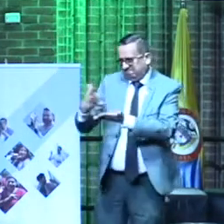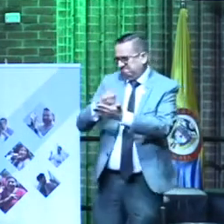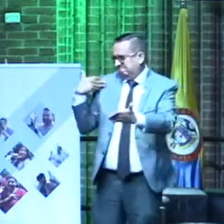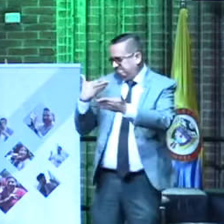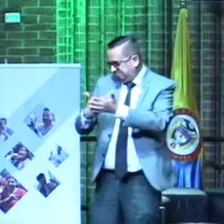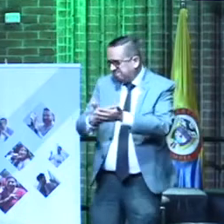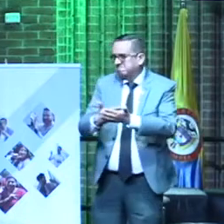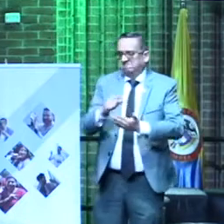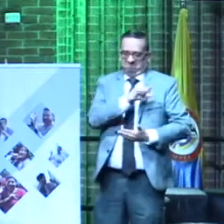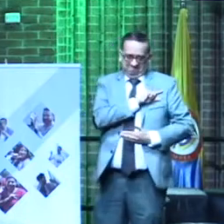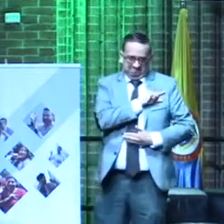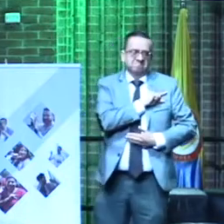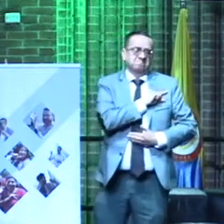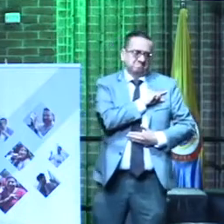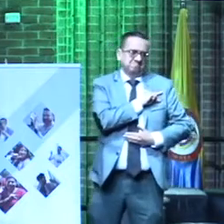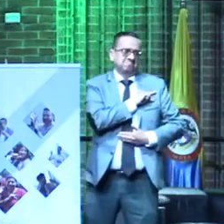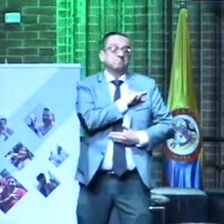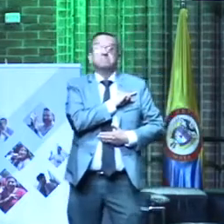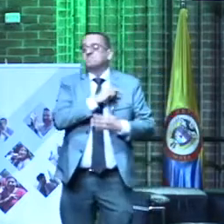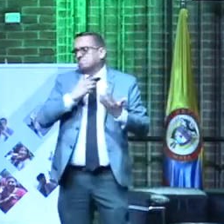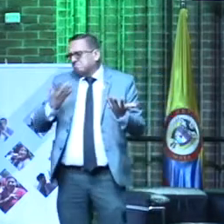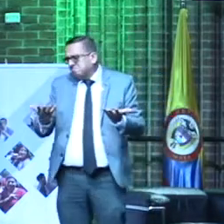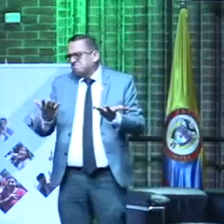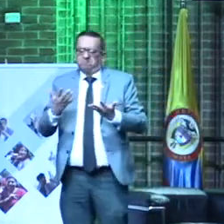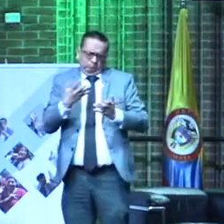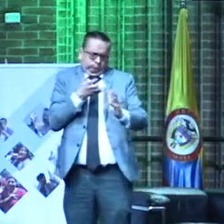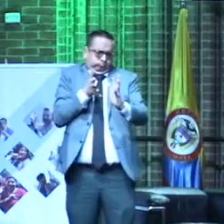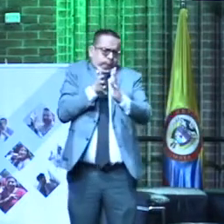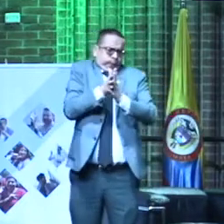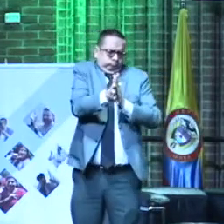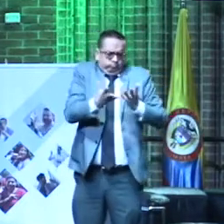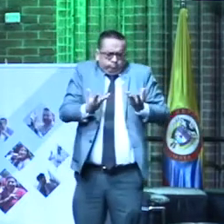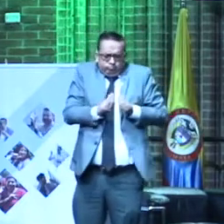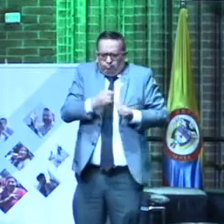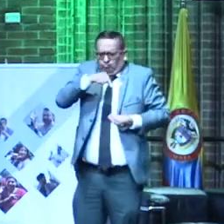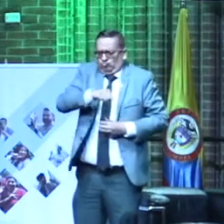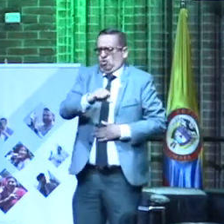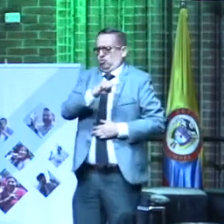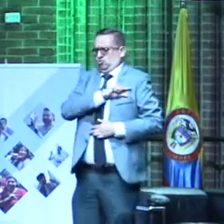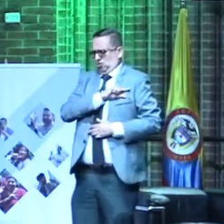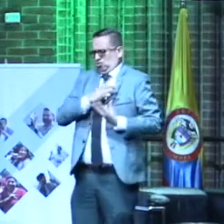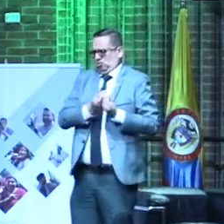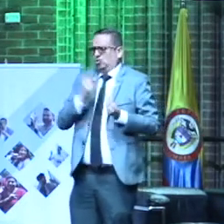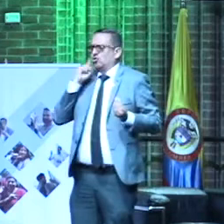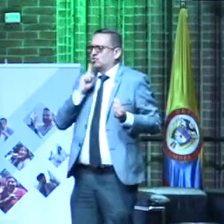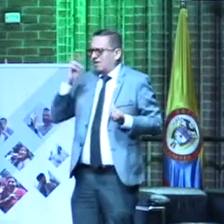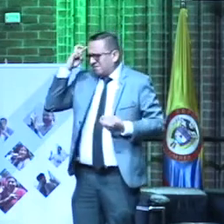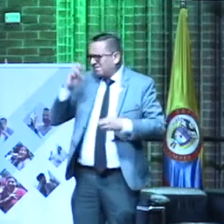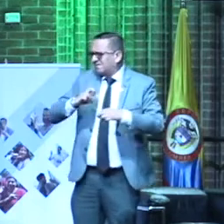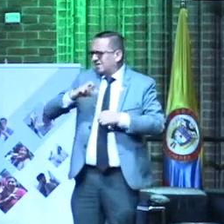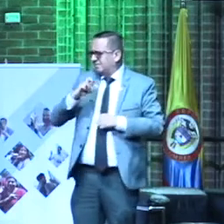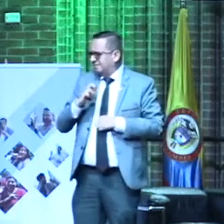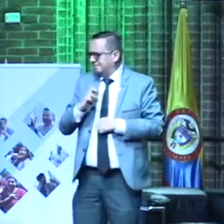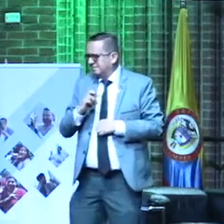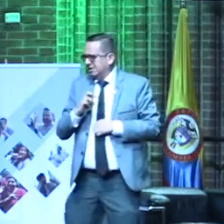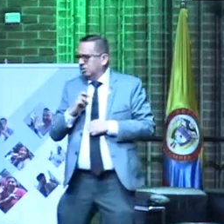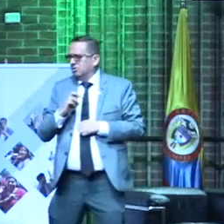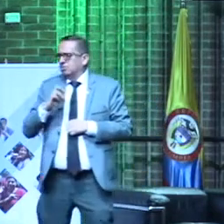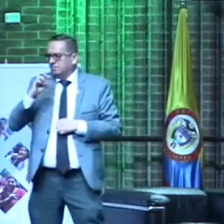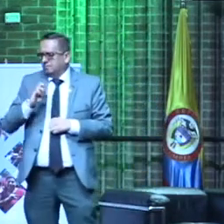Bien, primero buenos días a todos los asistentes a esta audiencia pública de rendición de cuentas del Instituto Nacional para Sordos,